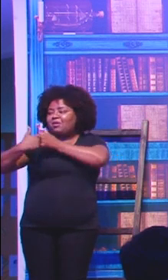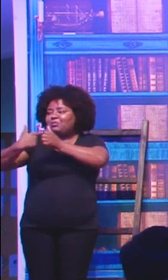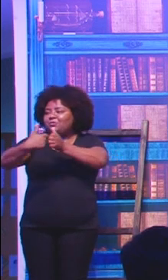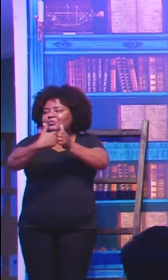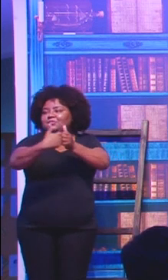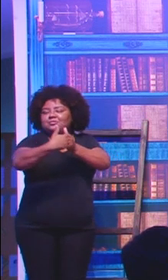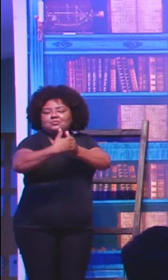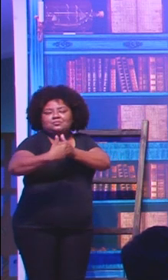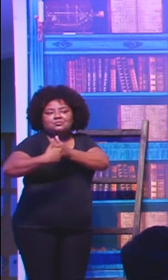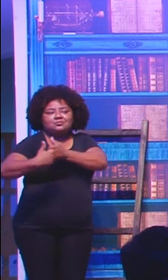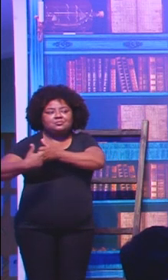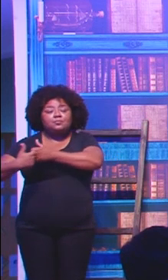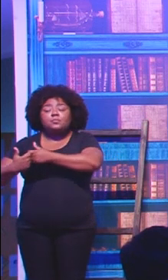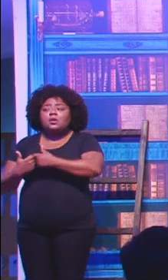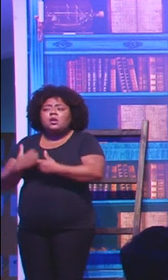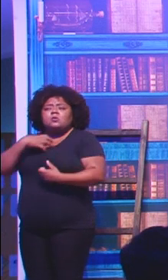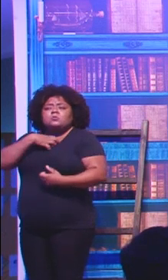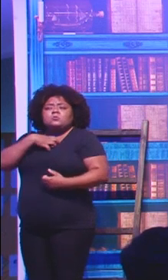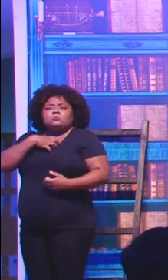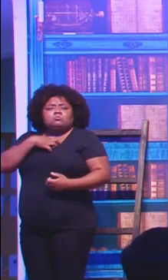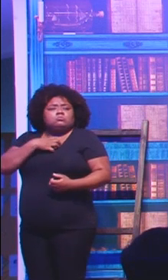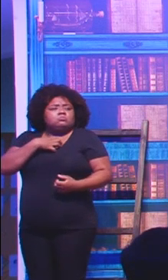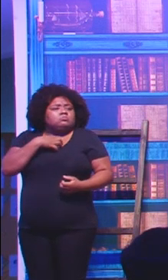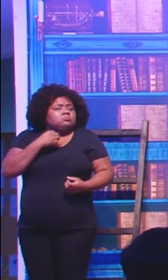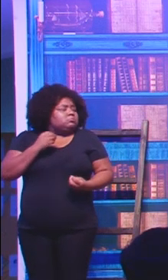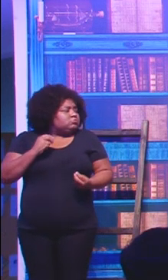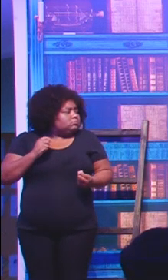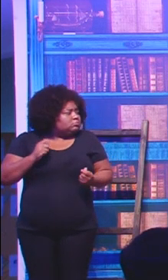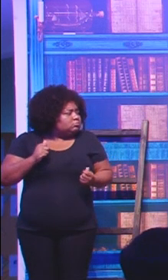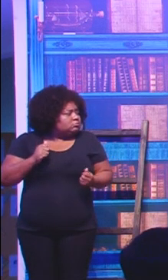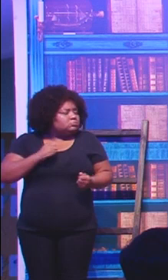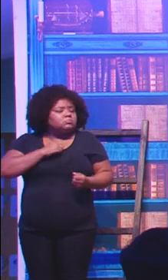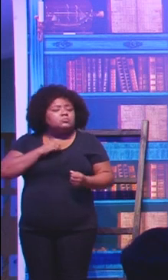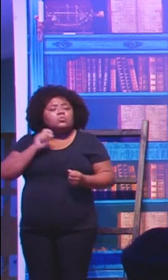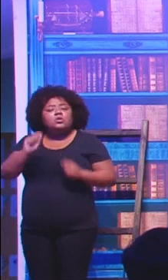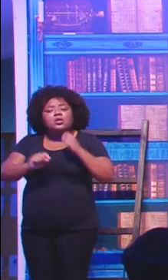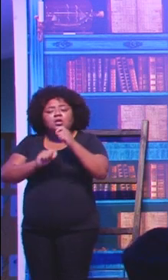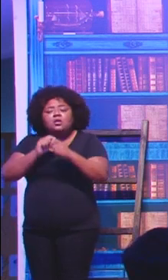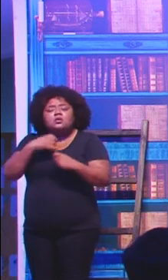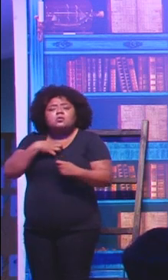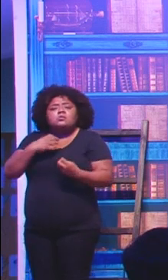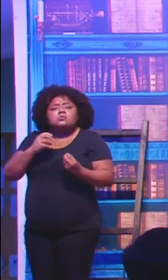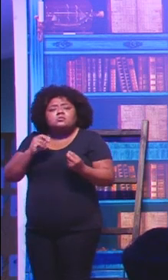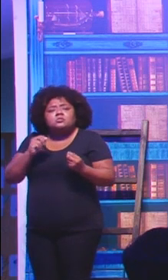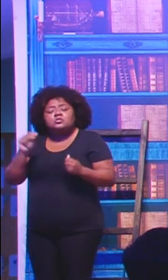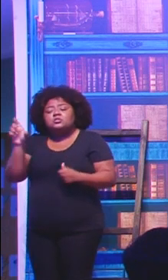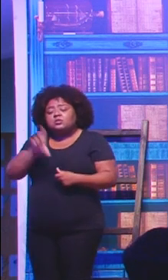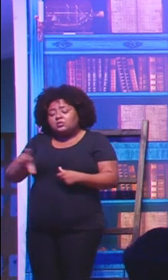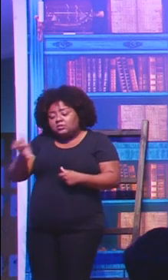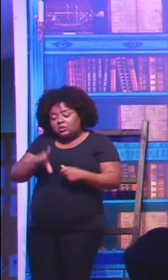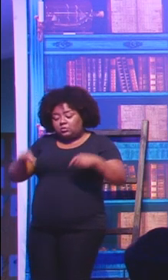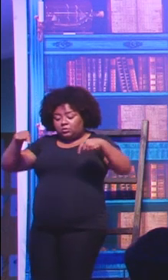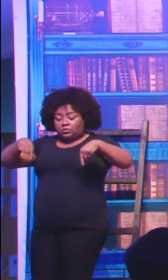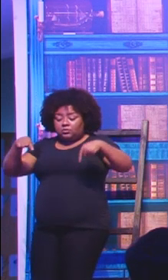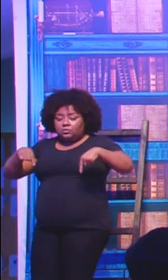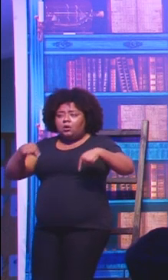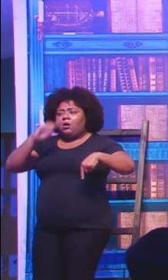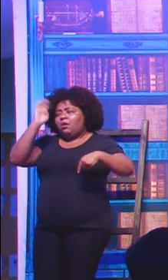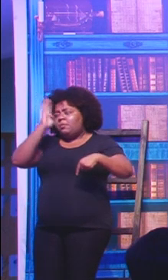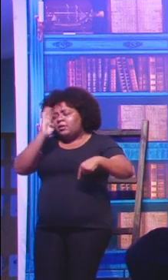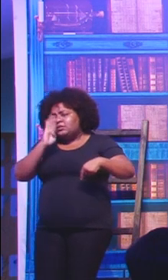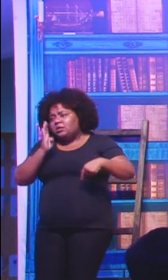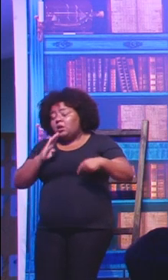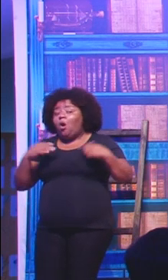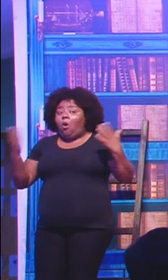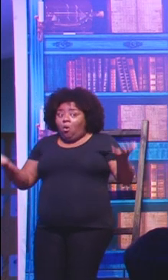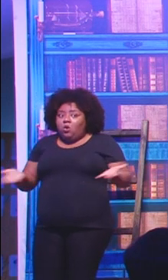Eu vou confessar que eu senti uma falta na nossa literatura contemporânea, né? Brasileira. Hoje até há muita